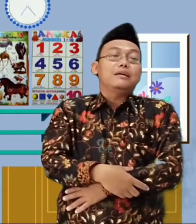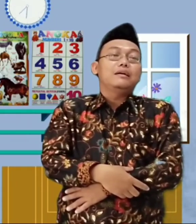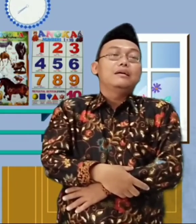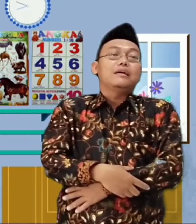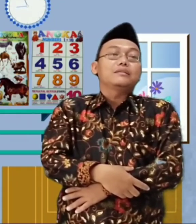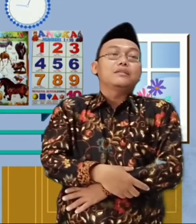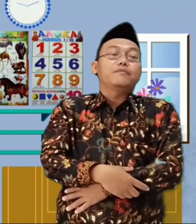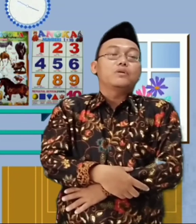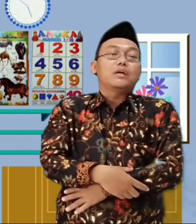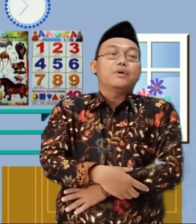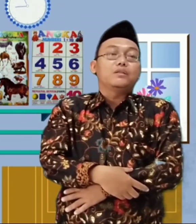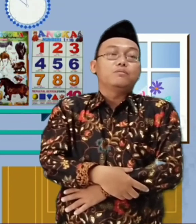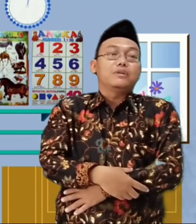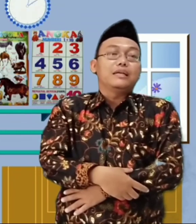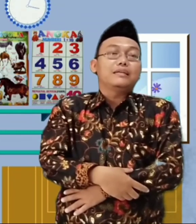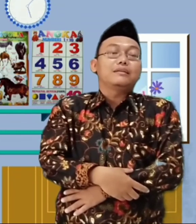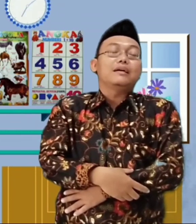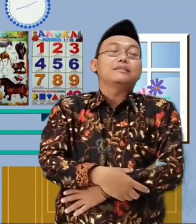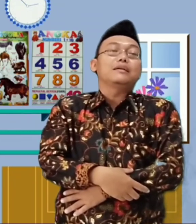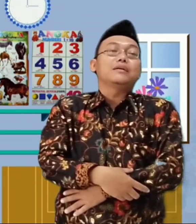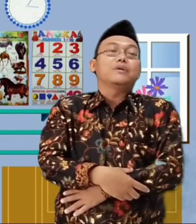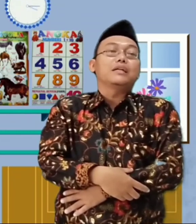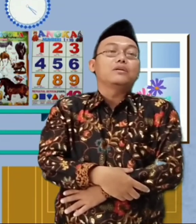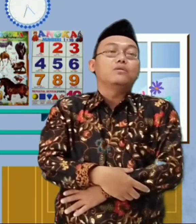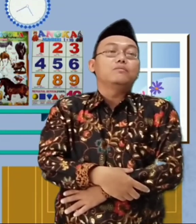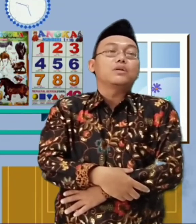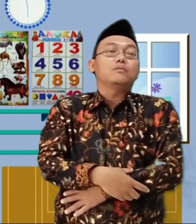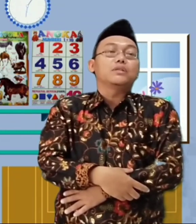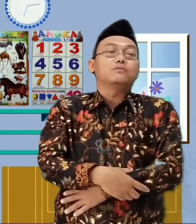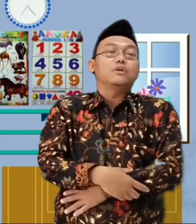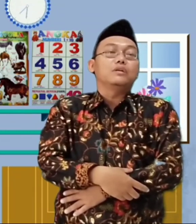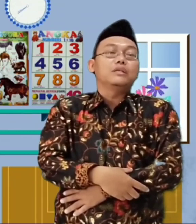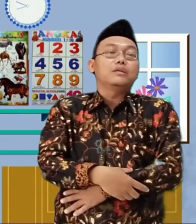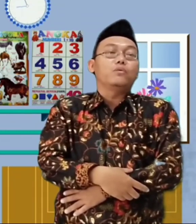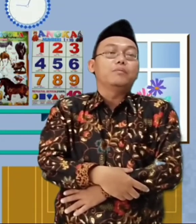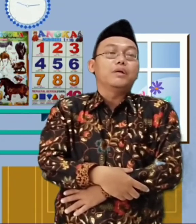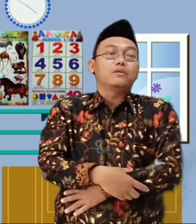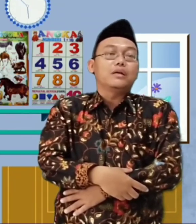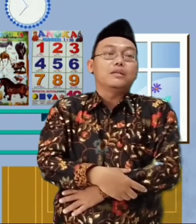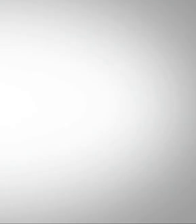astaghfiruka wa atubu ilaik. Assalamualaikum warahmatullahi wabarakatuh.